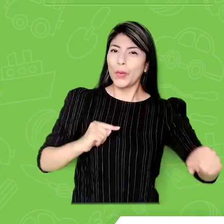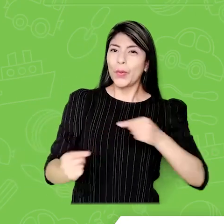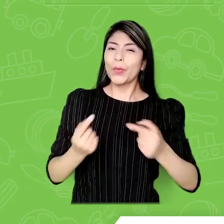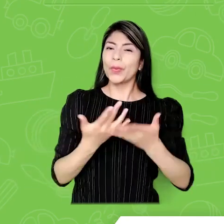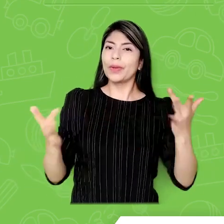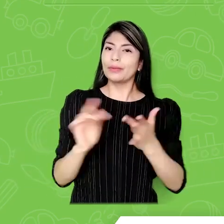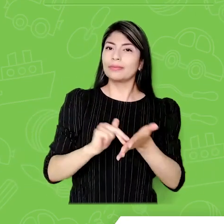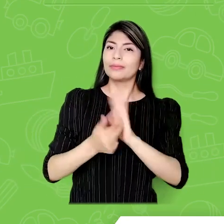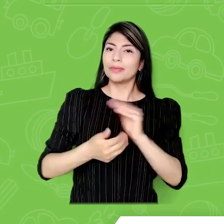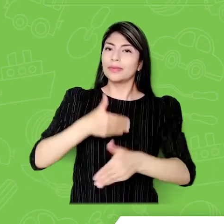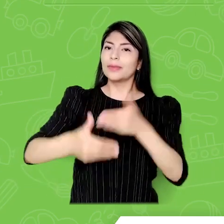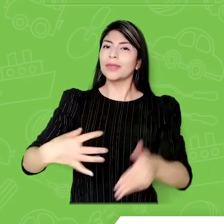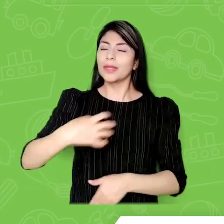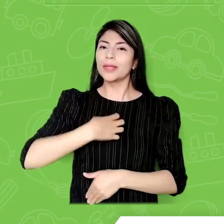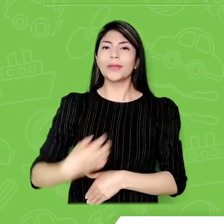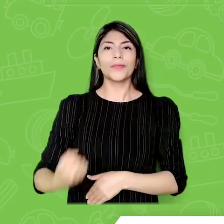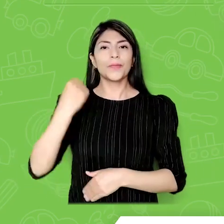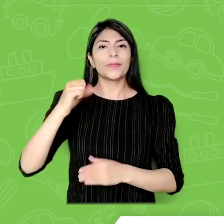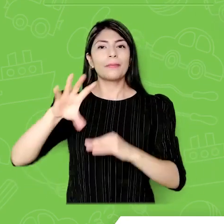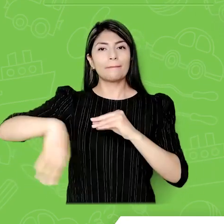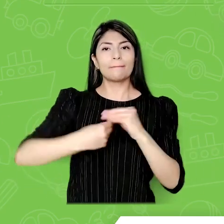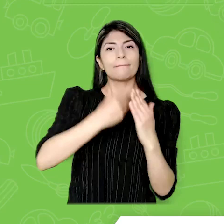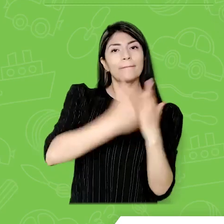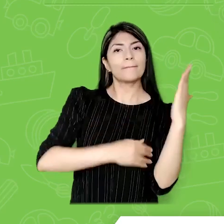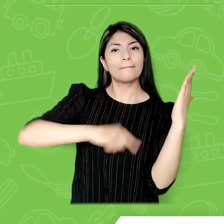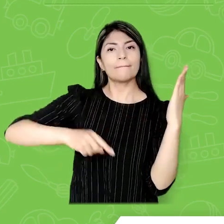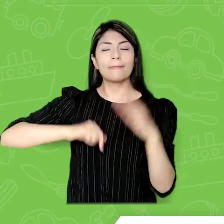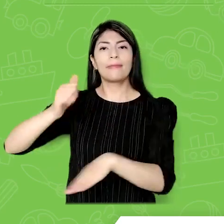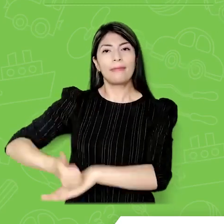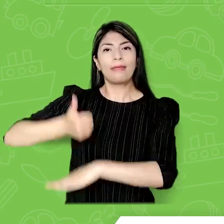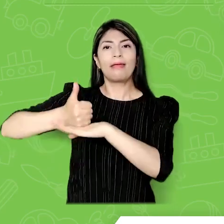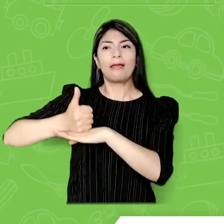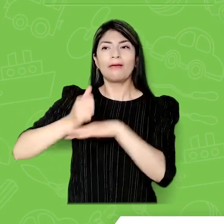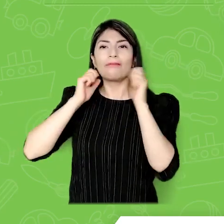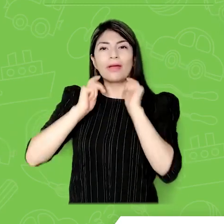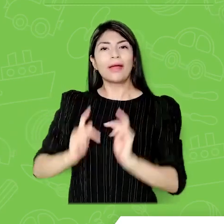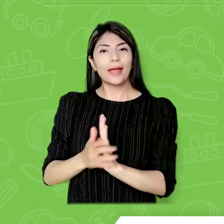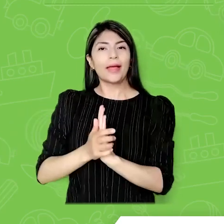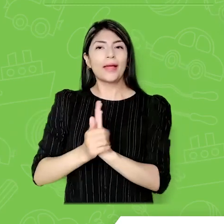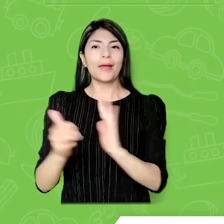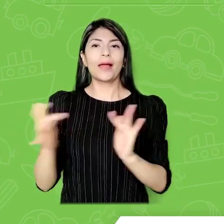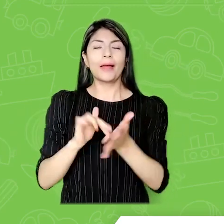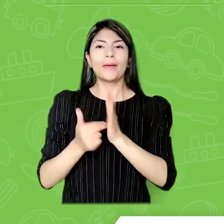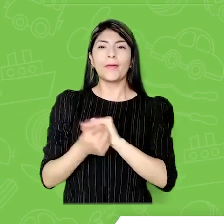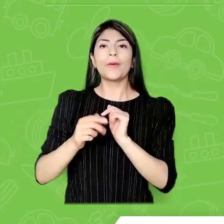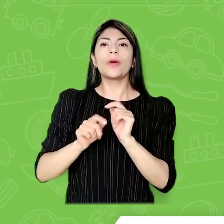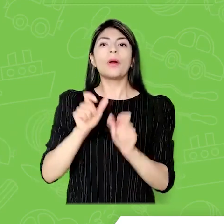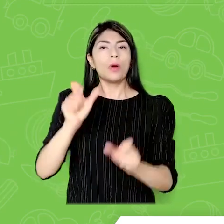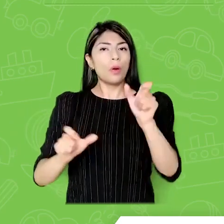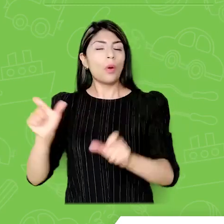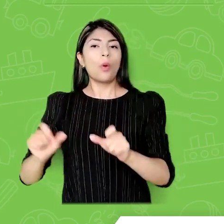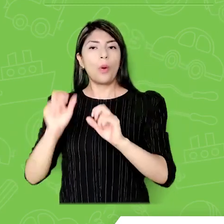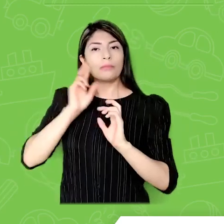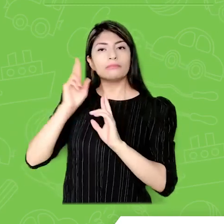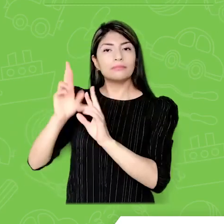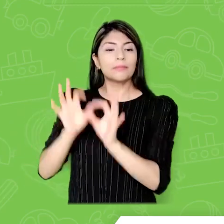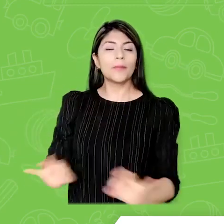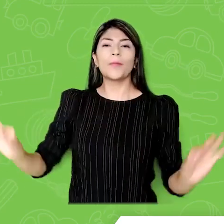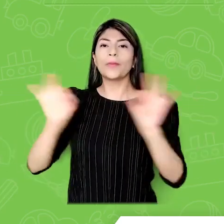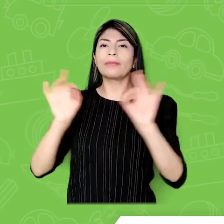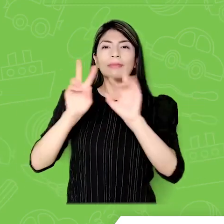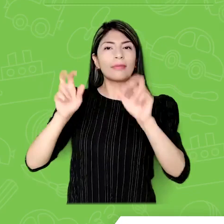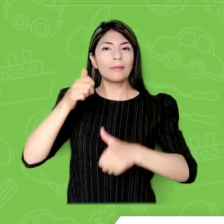de contratación y los jefes de talento humano o quienes hagan sus veces deberán reconocer, como experiencia profesional válida,